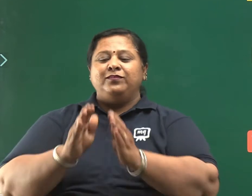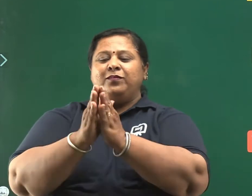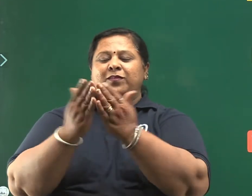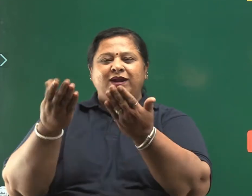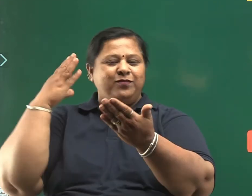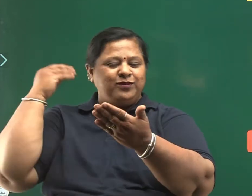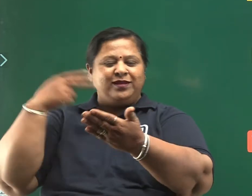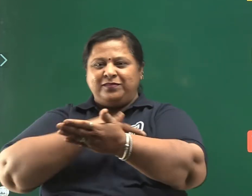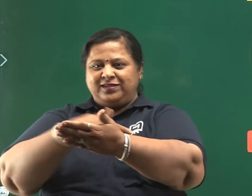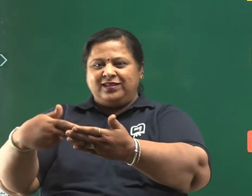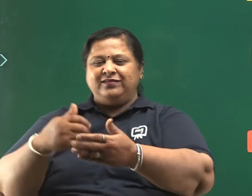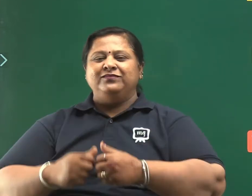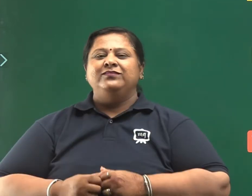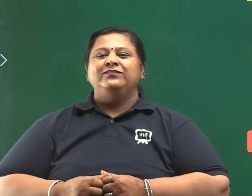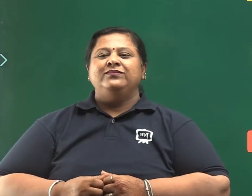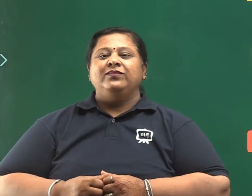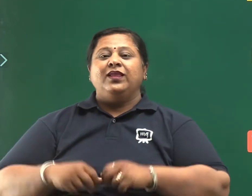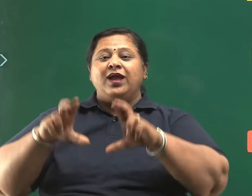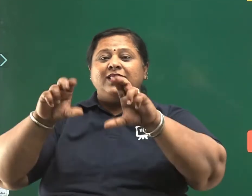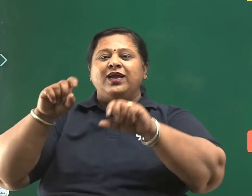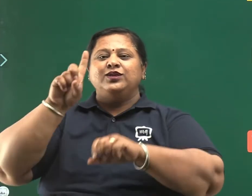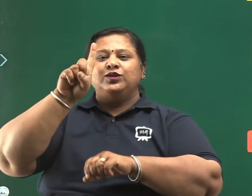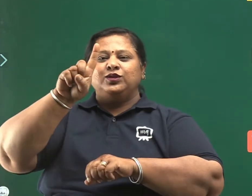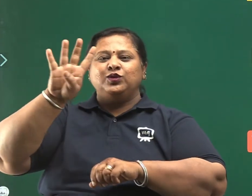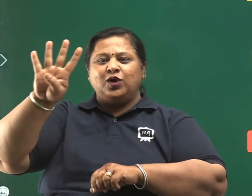पाठ्यपुस्तक वसंत के अध्याय 14